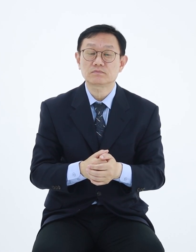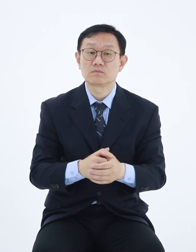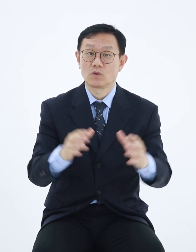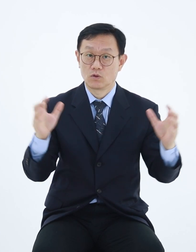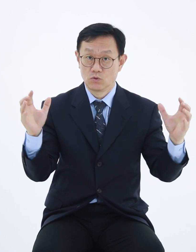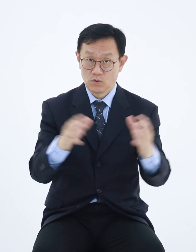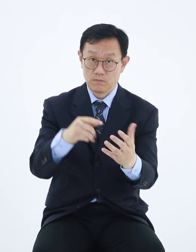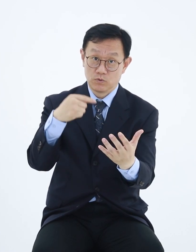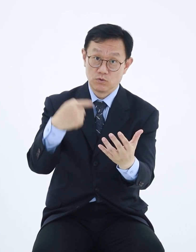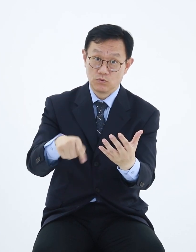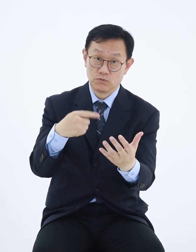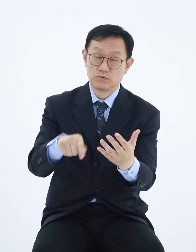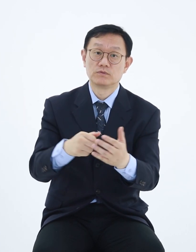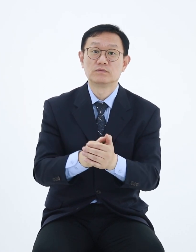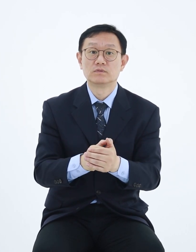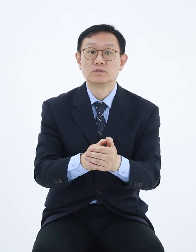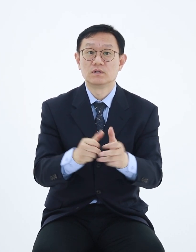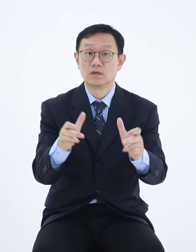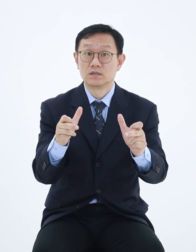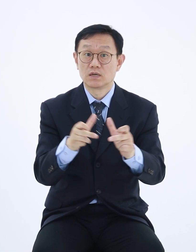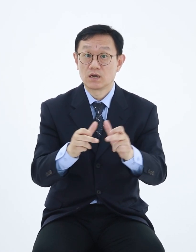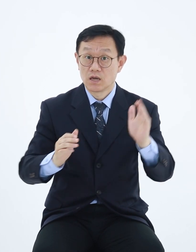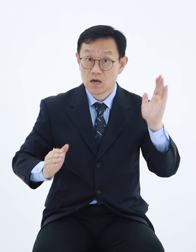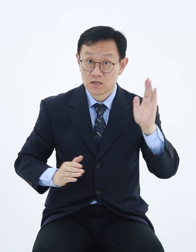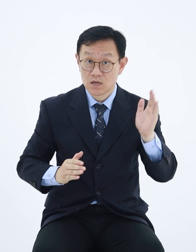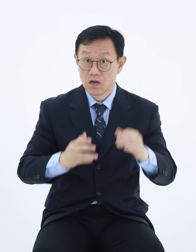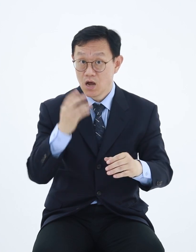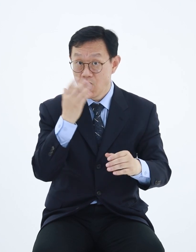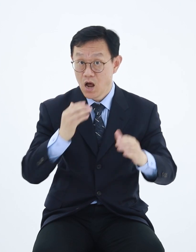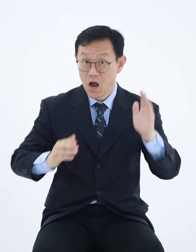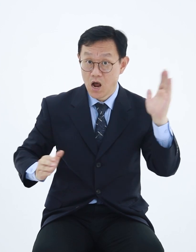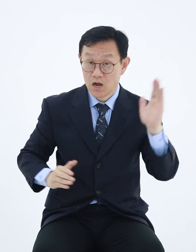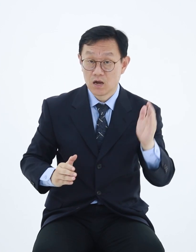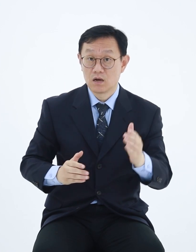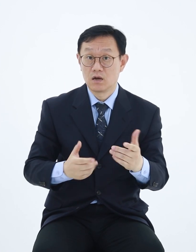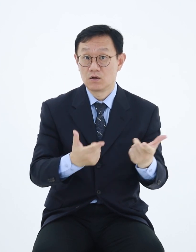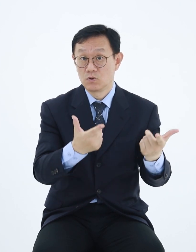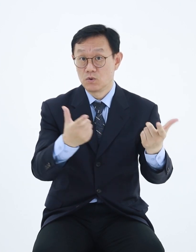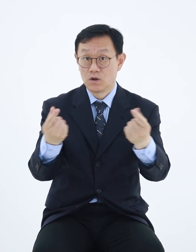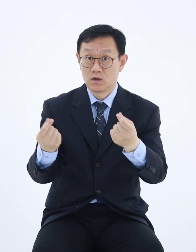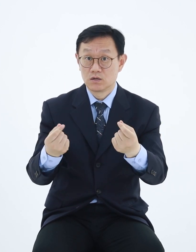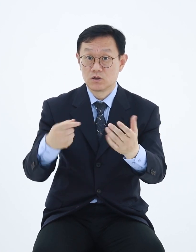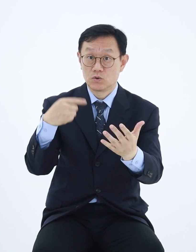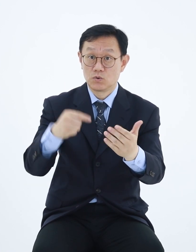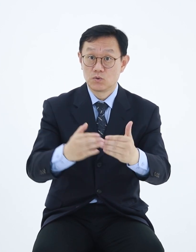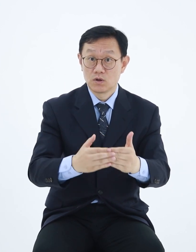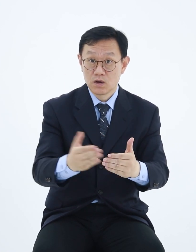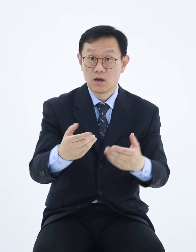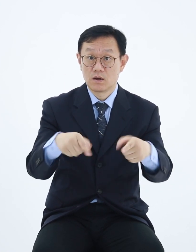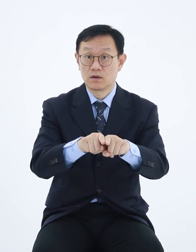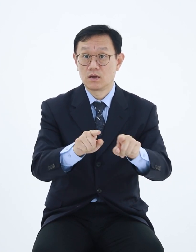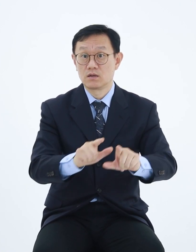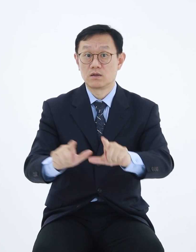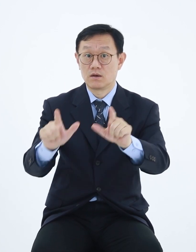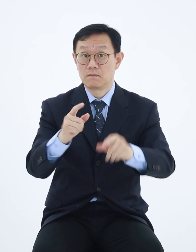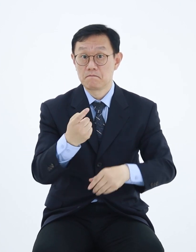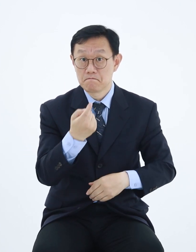통합교육 제도. 장애 학생과 비장애 학생이 일반 교육 제도 내에서 함께 생활하고 배움으로써